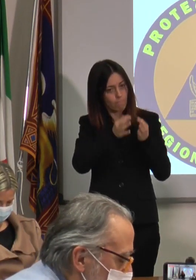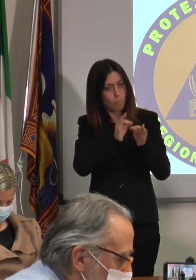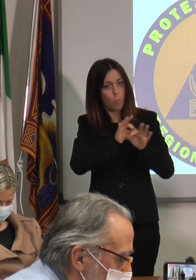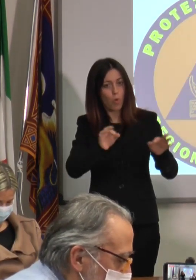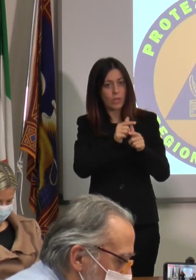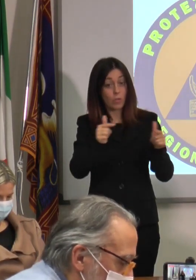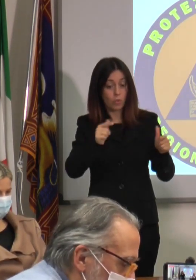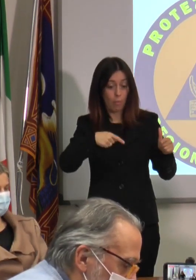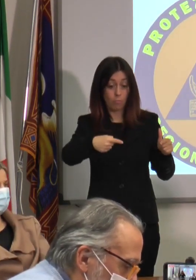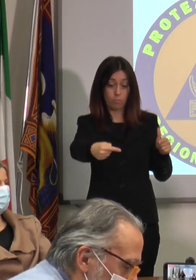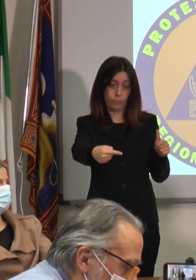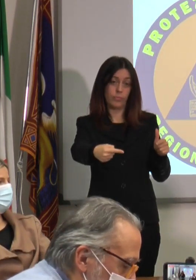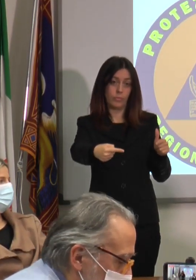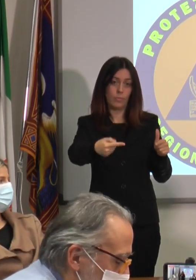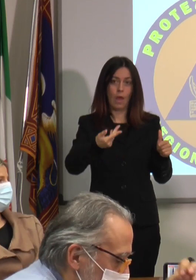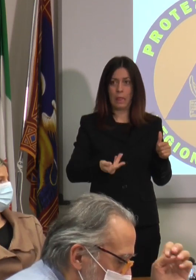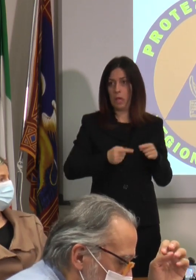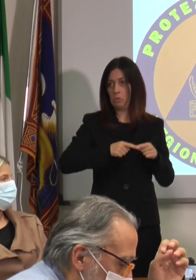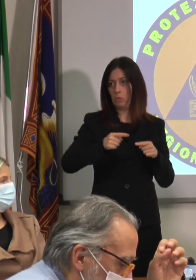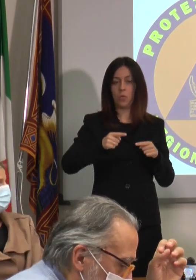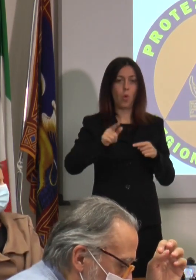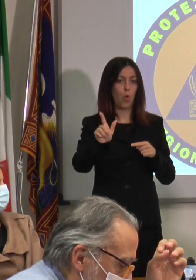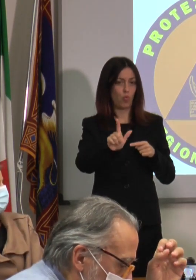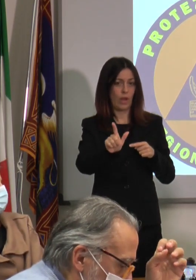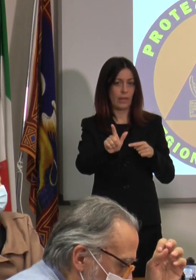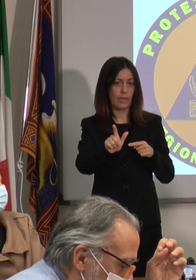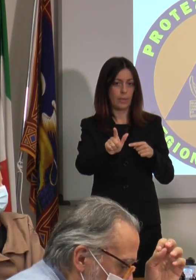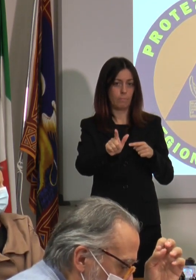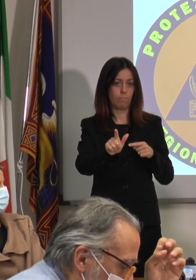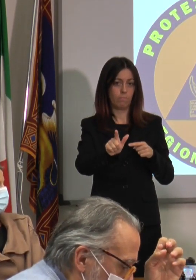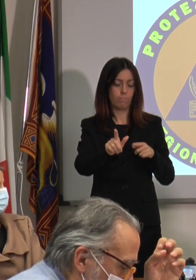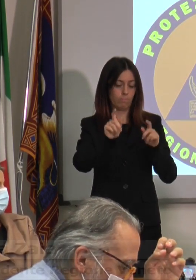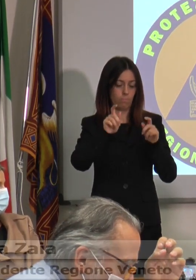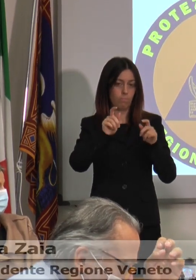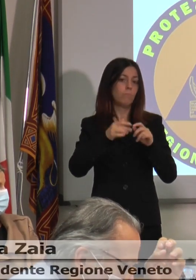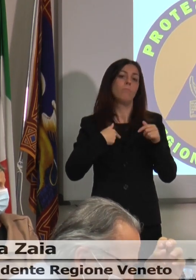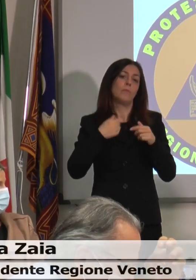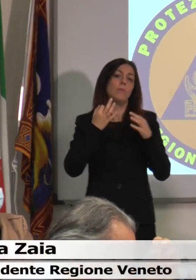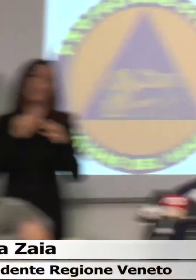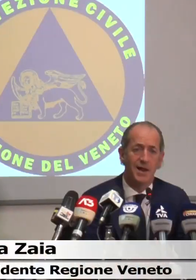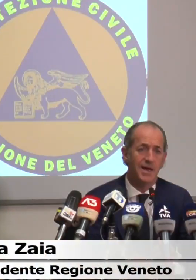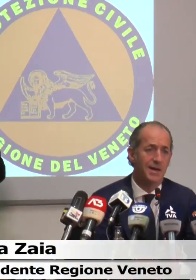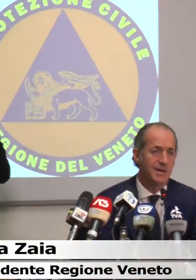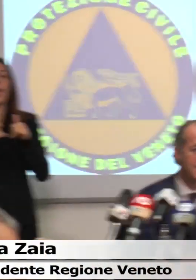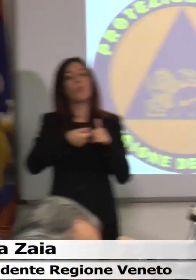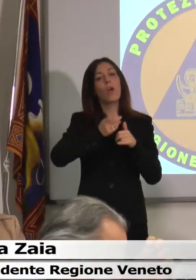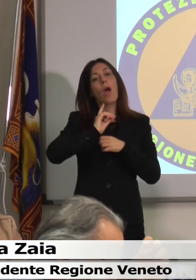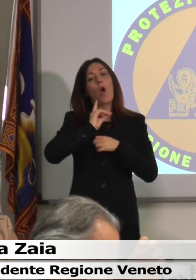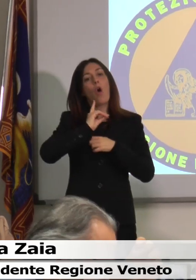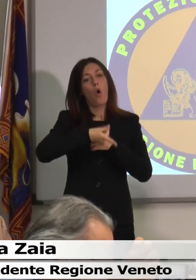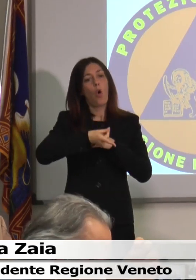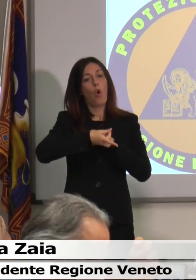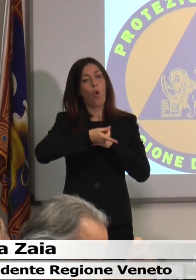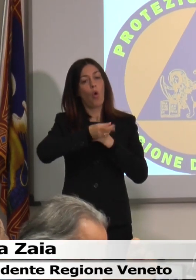giorni, da qui a lunedì, emetterò un'ordinanza nella quale ci